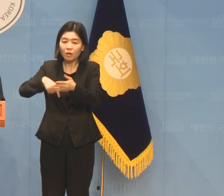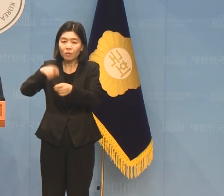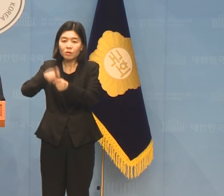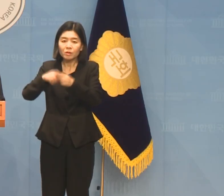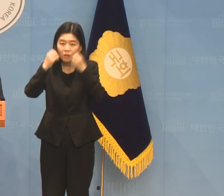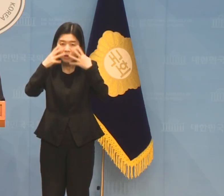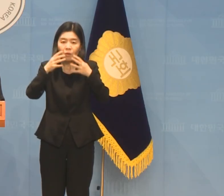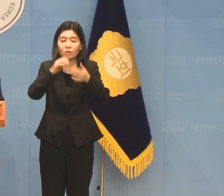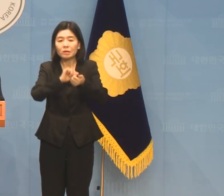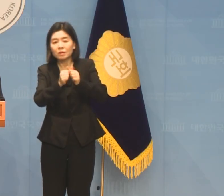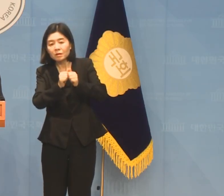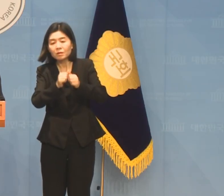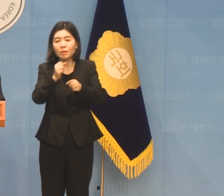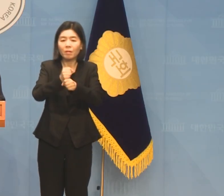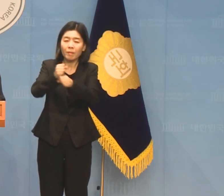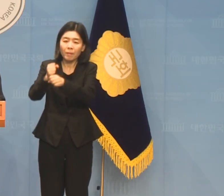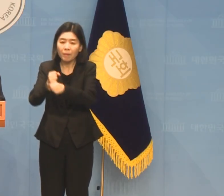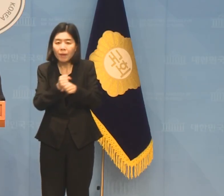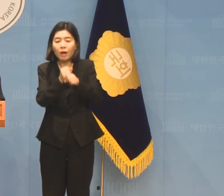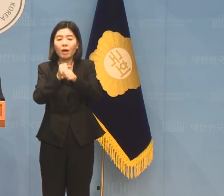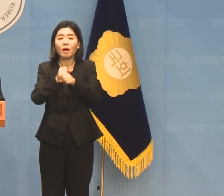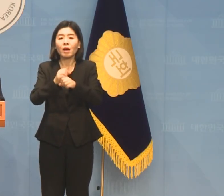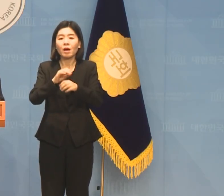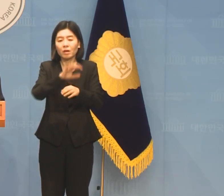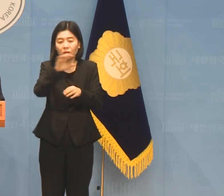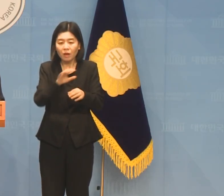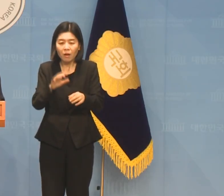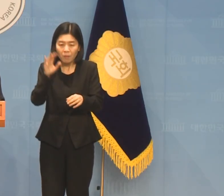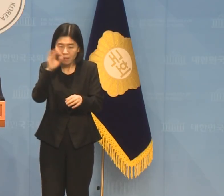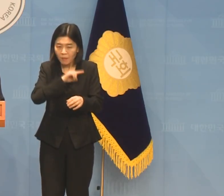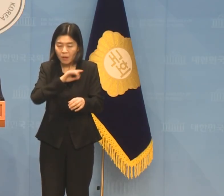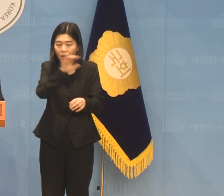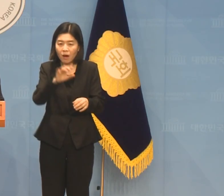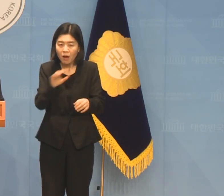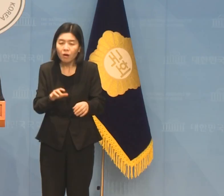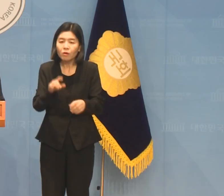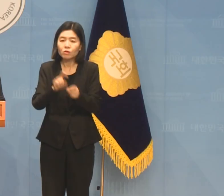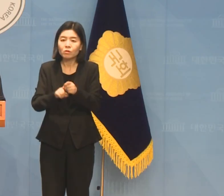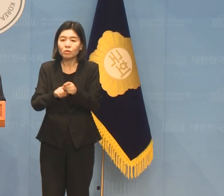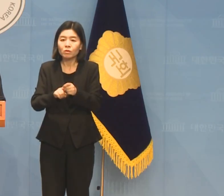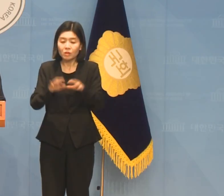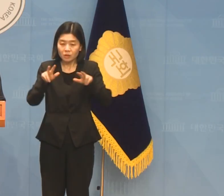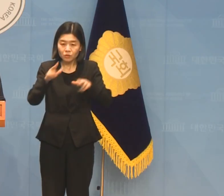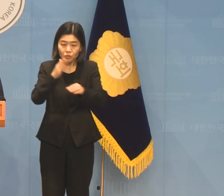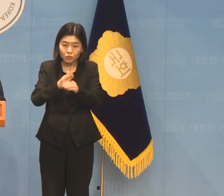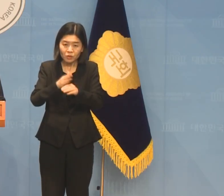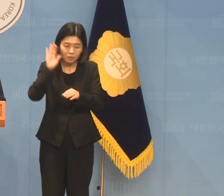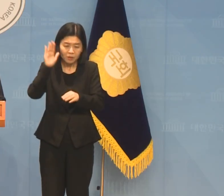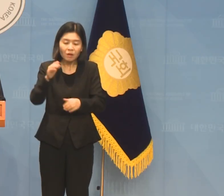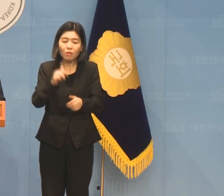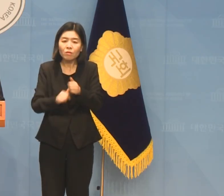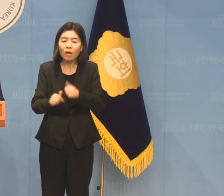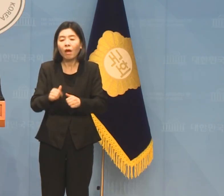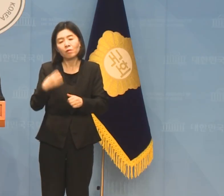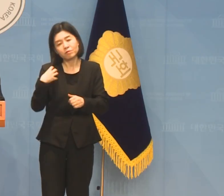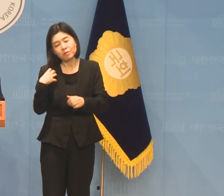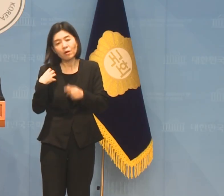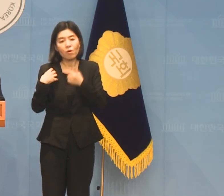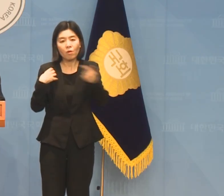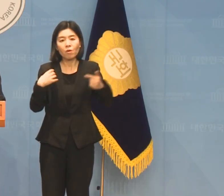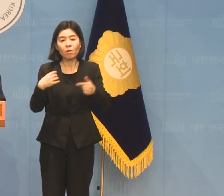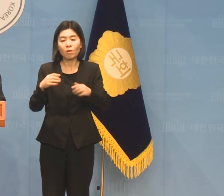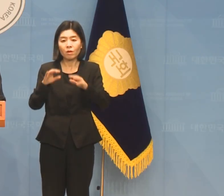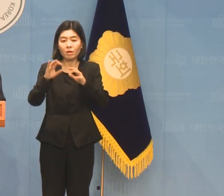악순환을 반복하고 있어 미래 세대가 900조 원에 달하는 채무를 떠안게 된다는 점입니다. 연금 계약